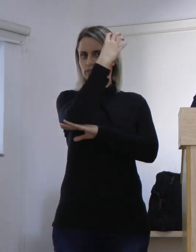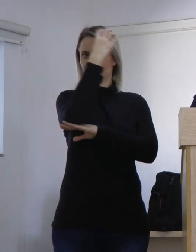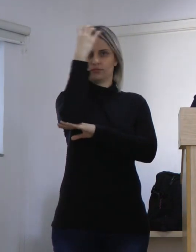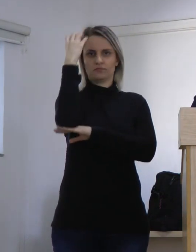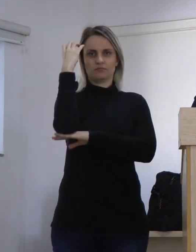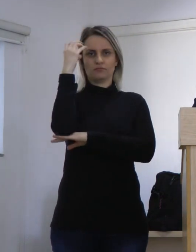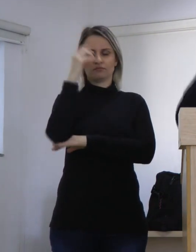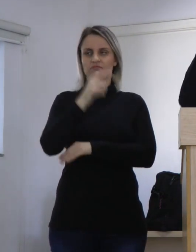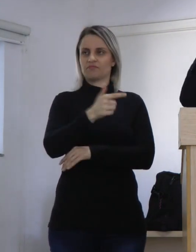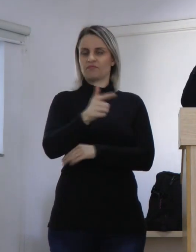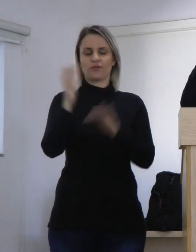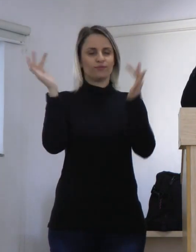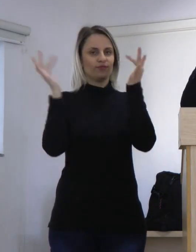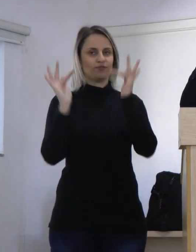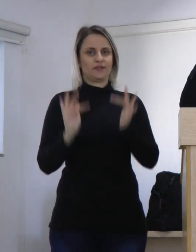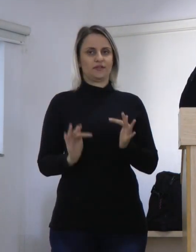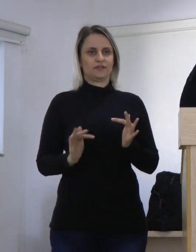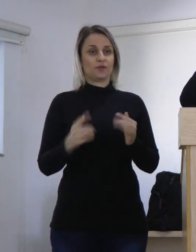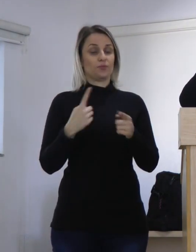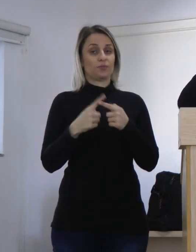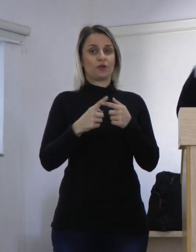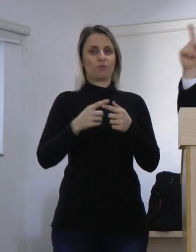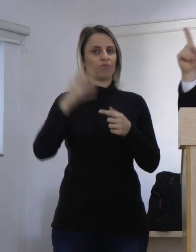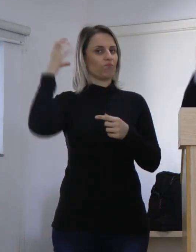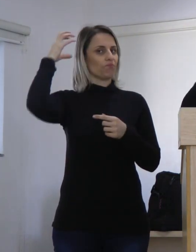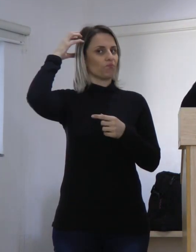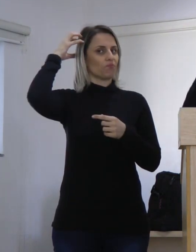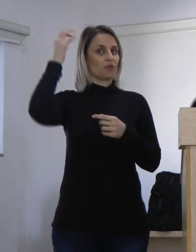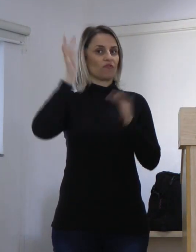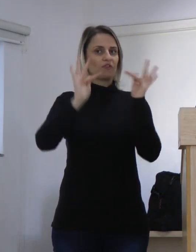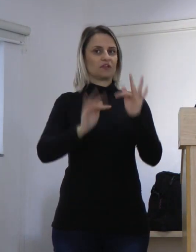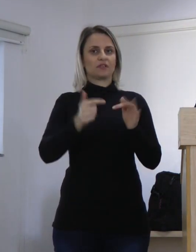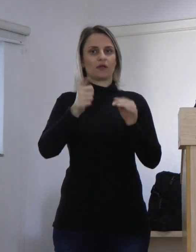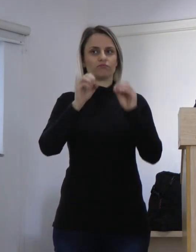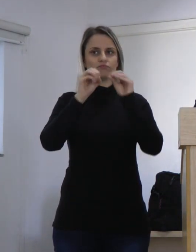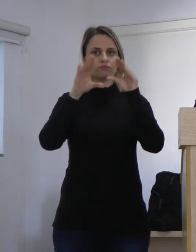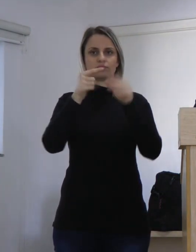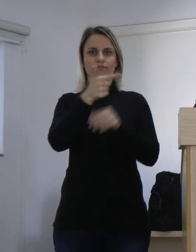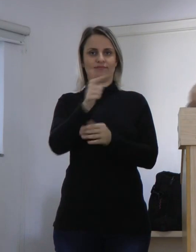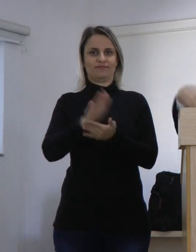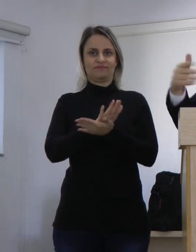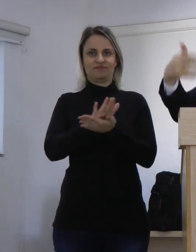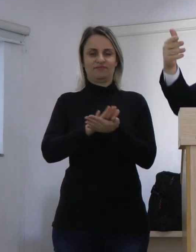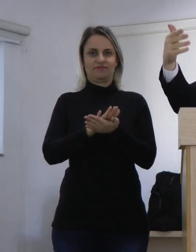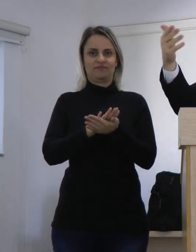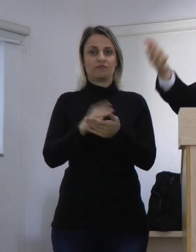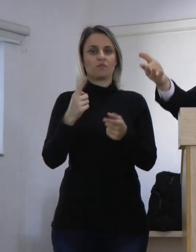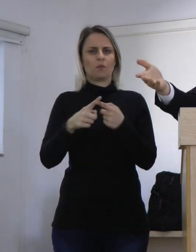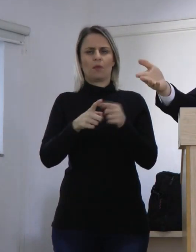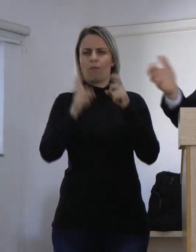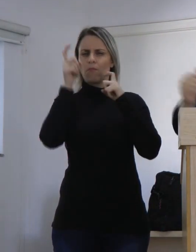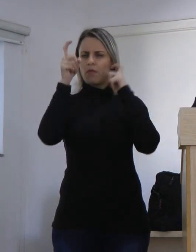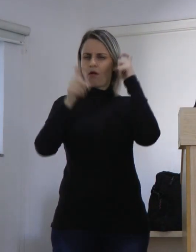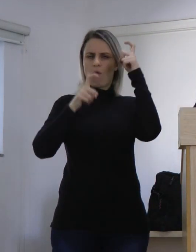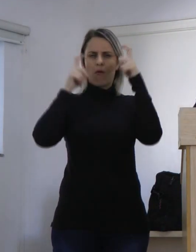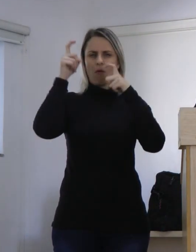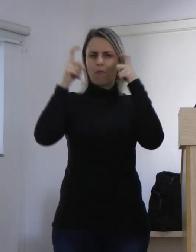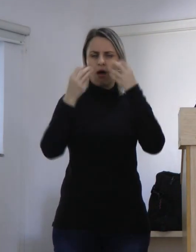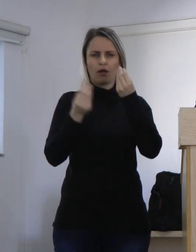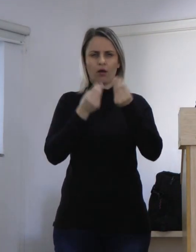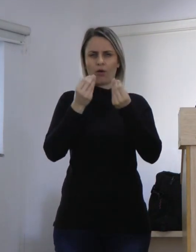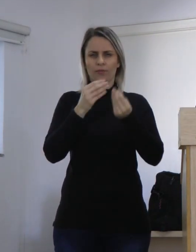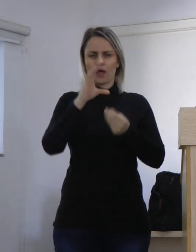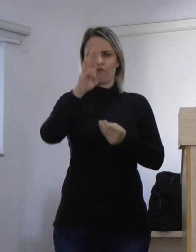e elas não eram felizes. A área do cérebro da felicidade não estava ativada. Estavam preocupadas com a cotação da bolsa